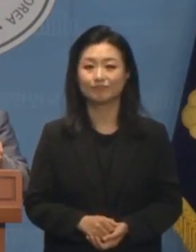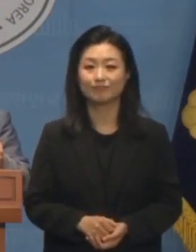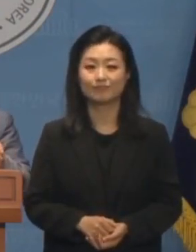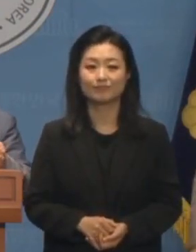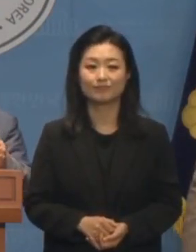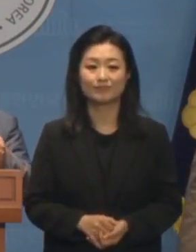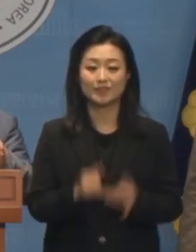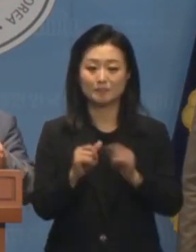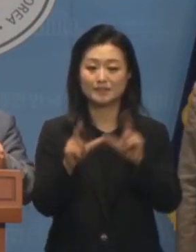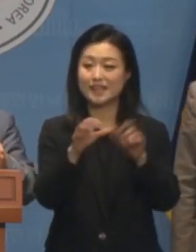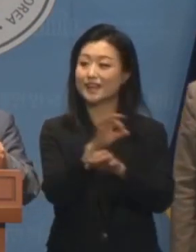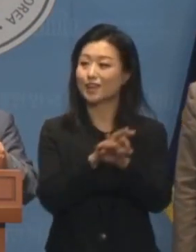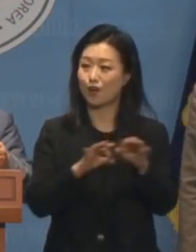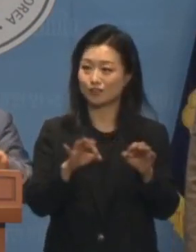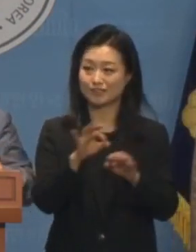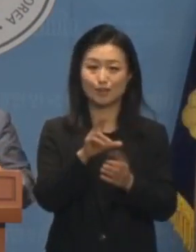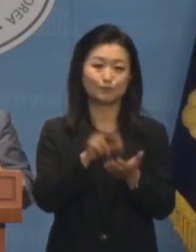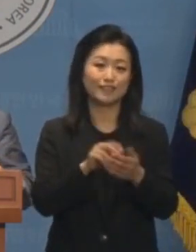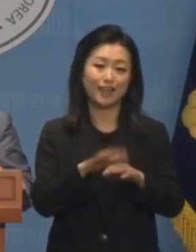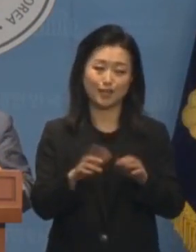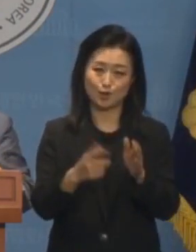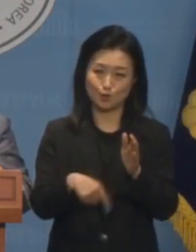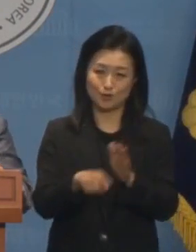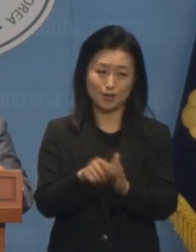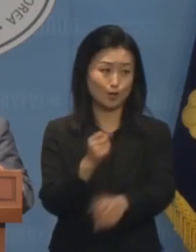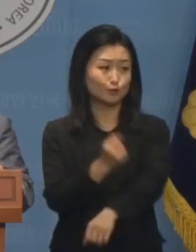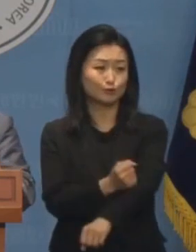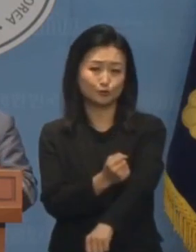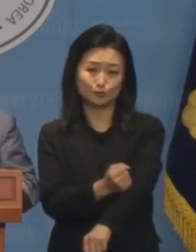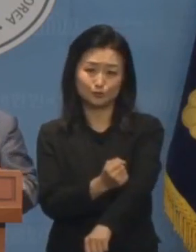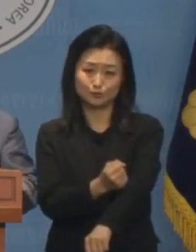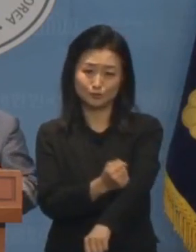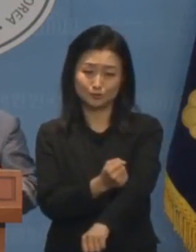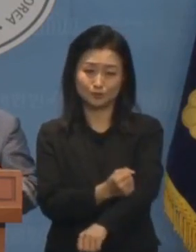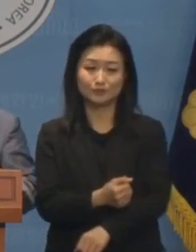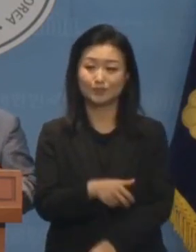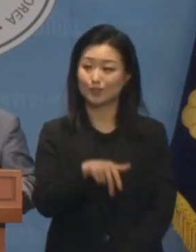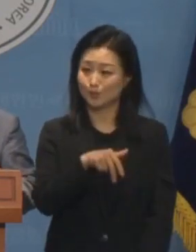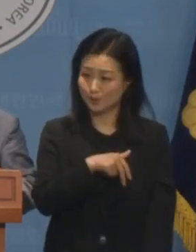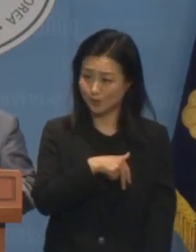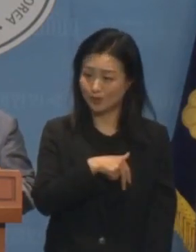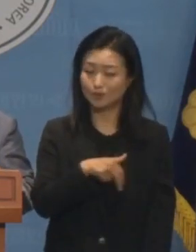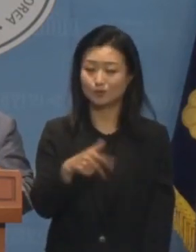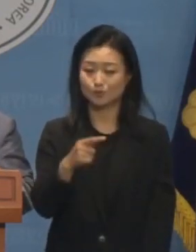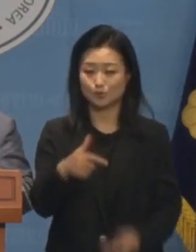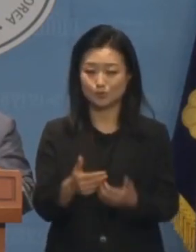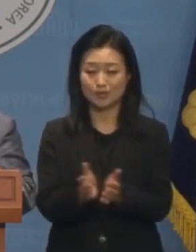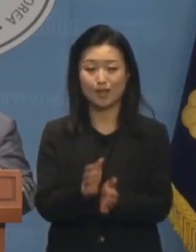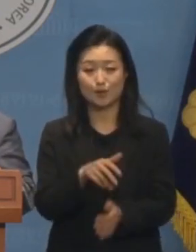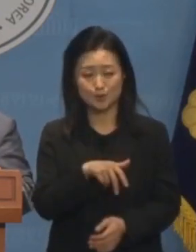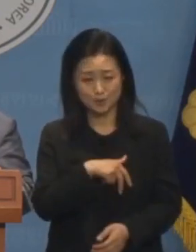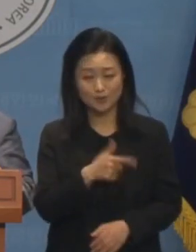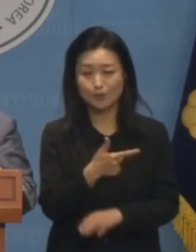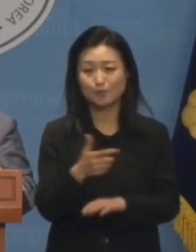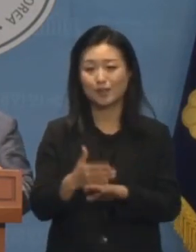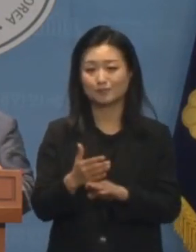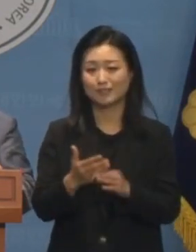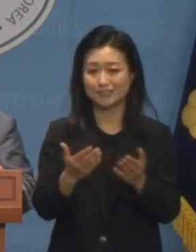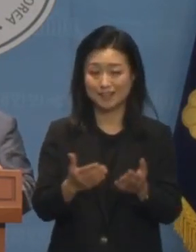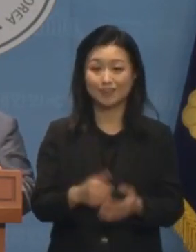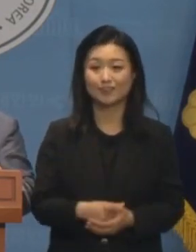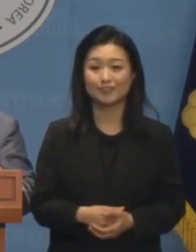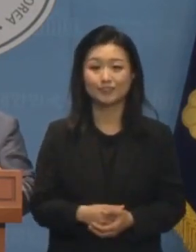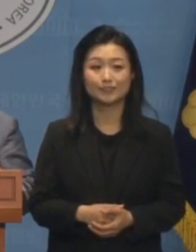이렇게 민생경제 문제 해결을 위해서 애써주시는 민주당 그리고 조국혁신당 국회의원 여러분 고맙습니다.